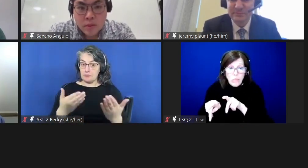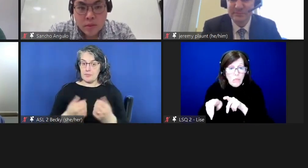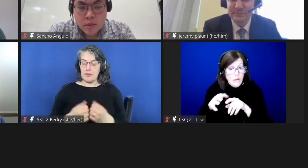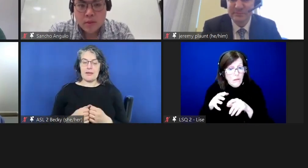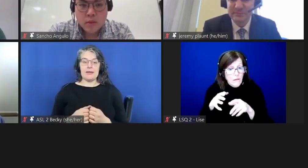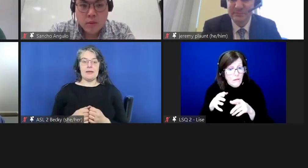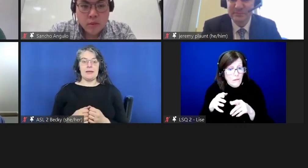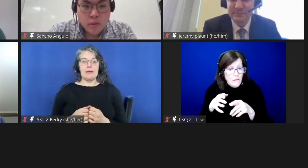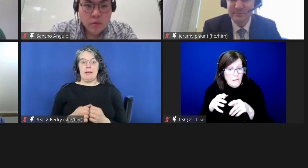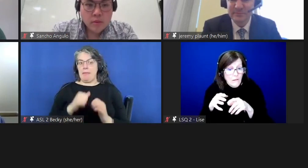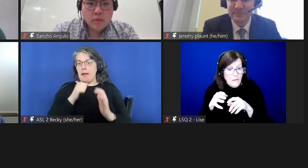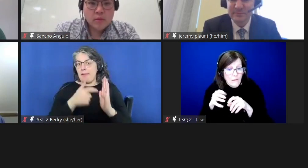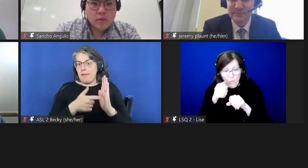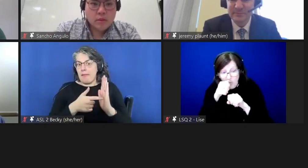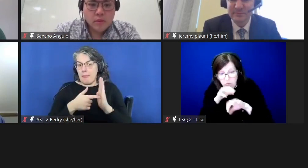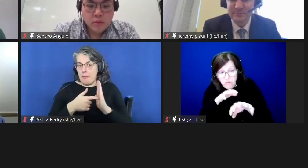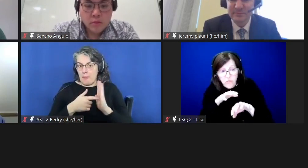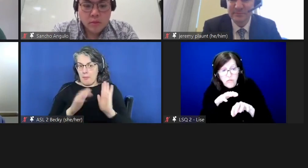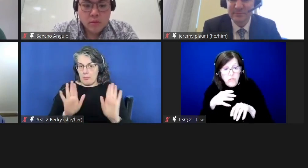grief.